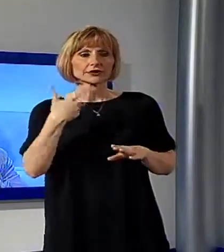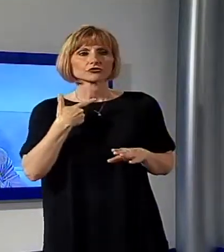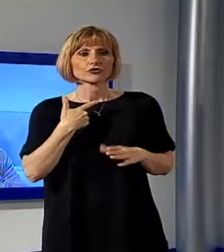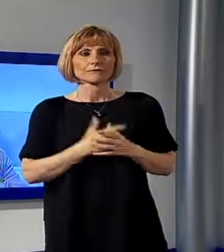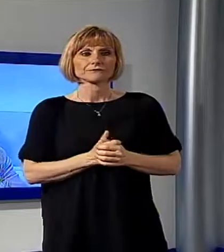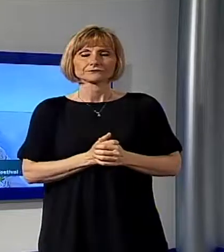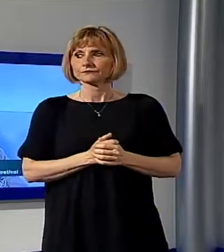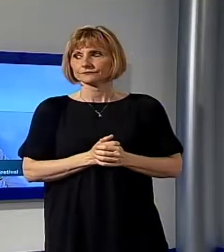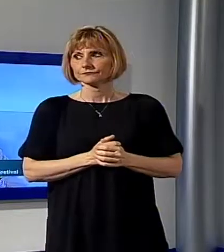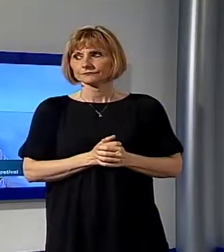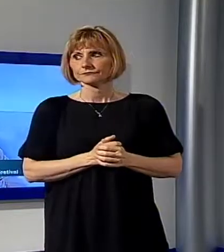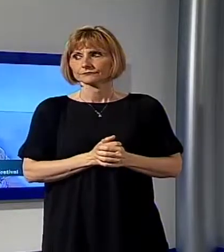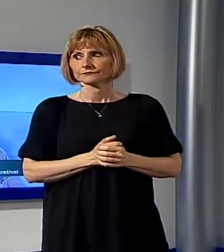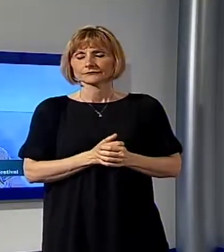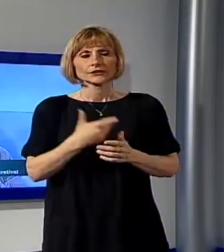I